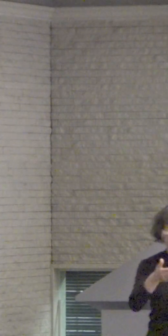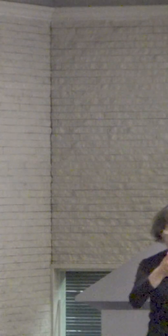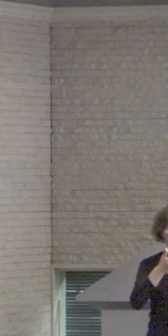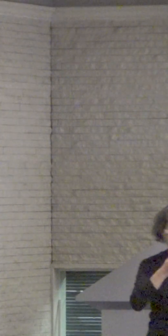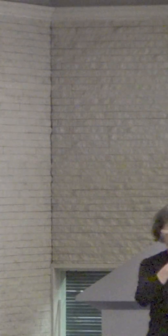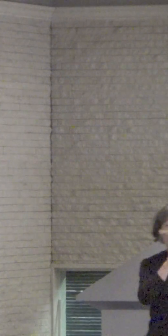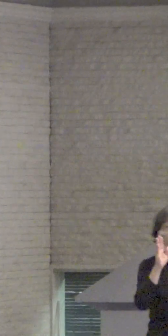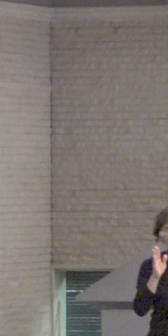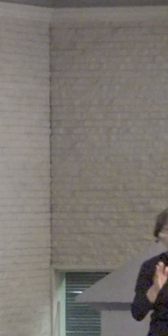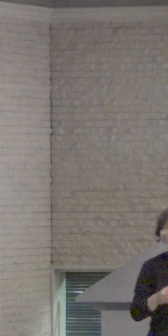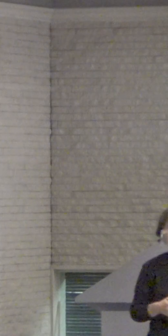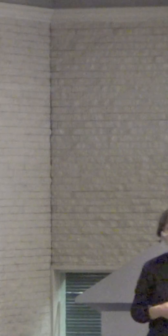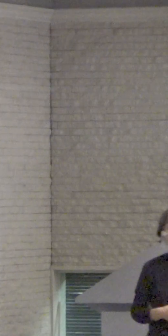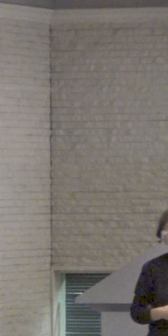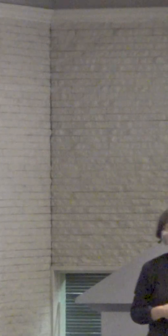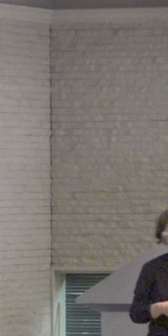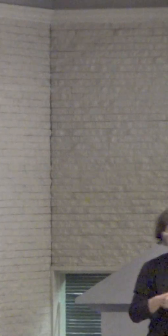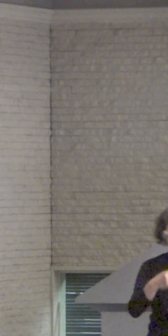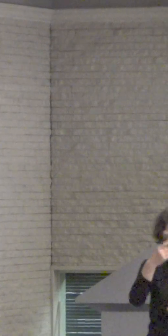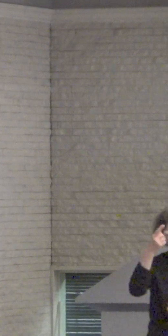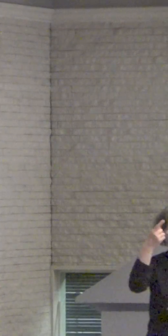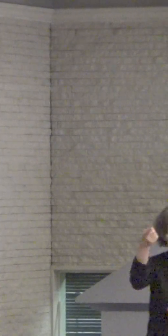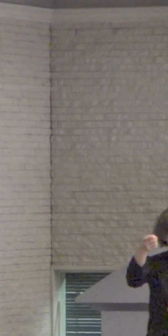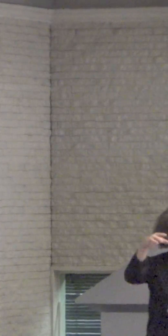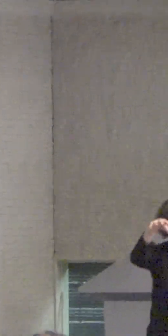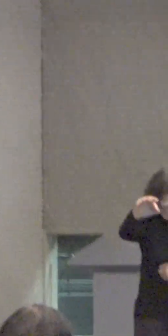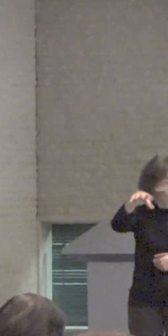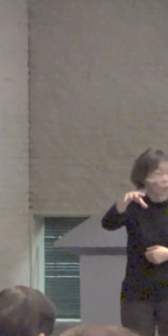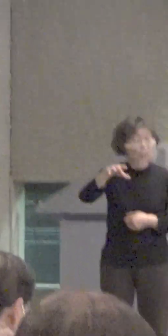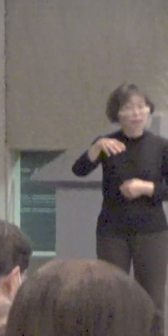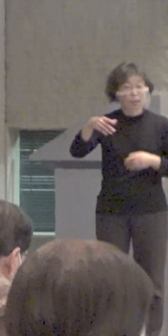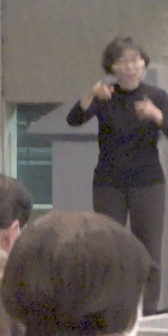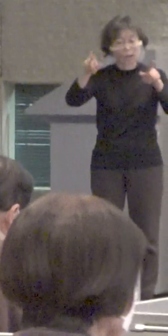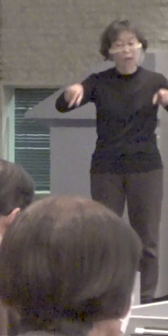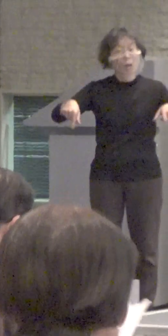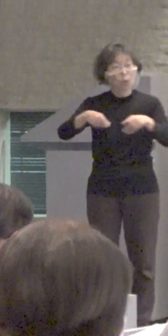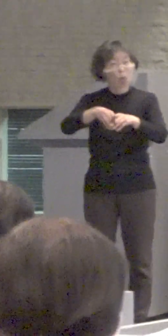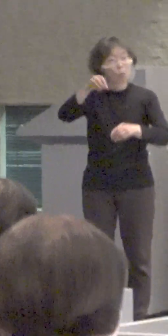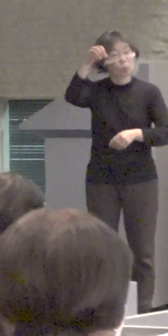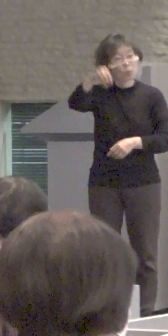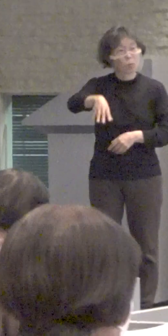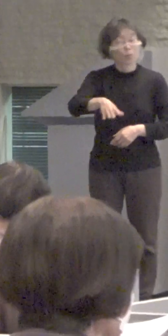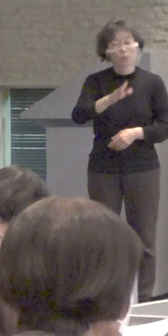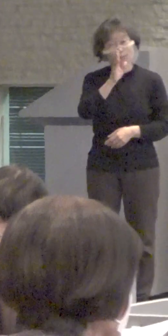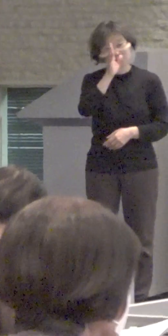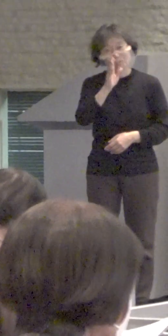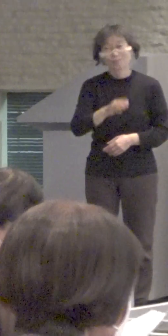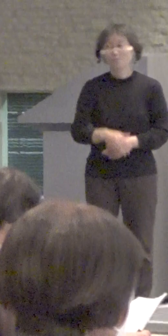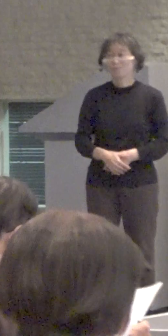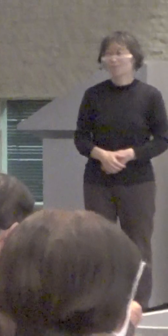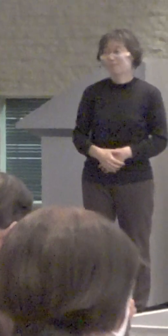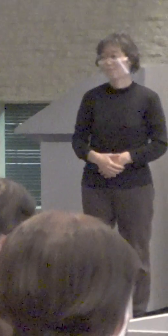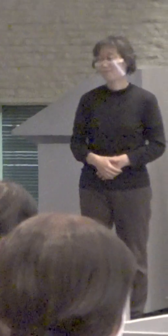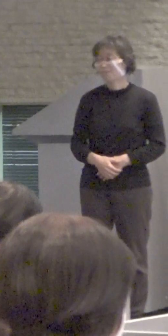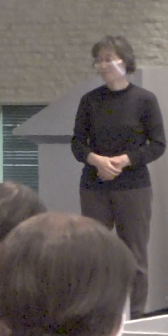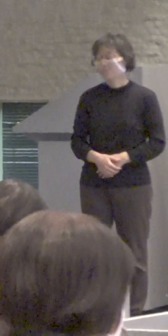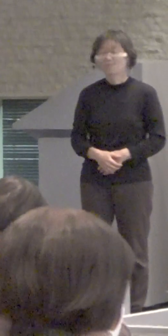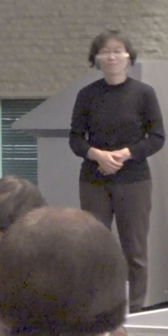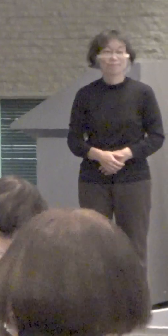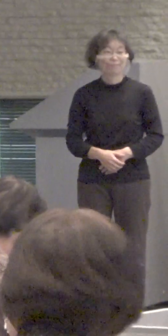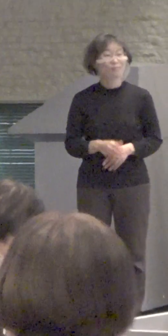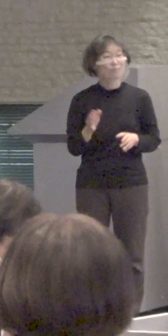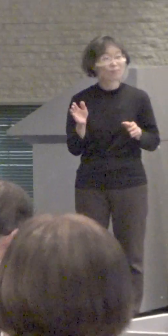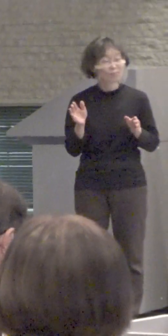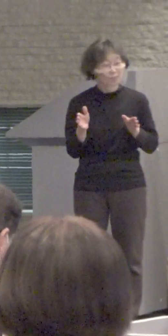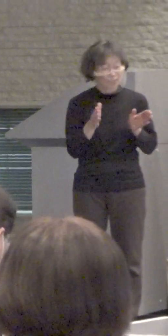いたします。出口に回収箱を用意しておりますので、お帰りの際にご入れください。それではこ